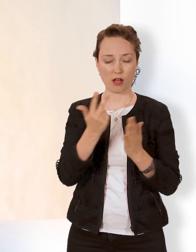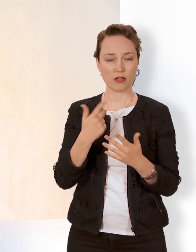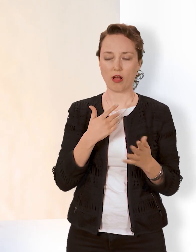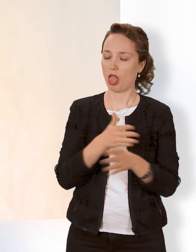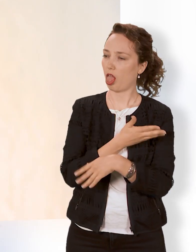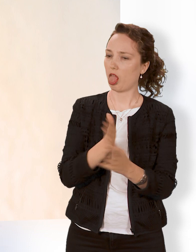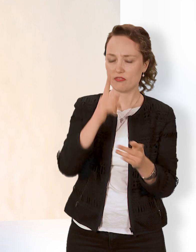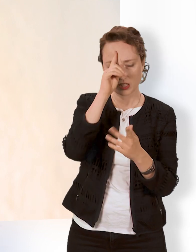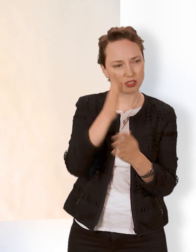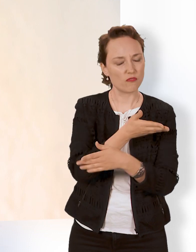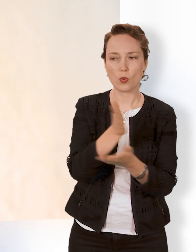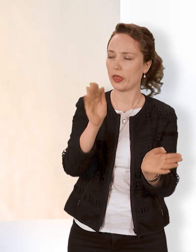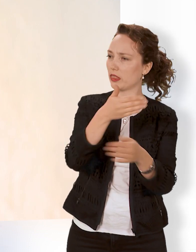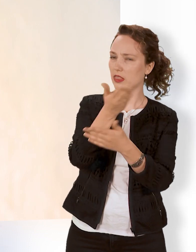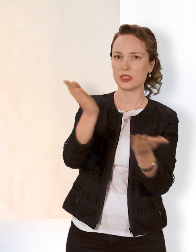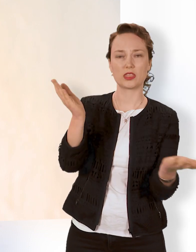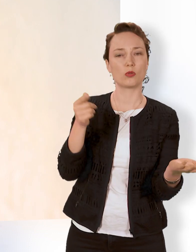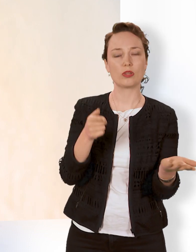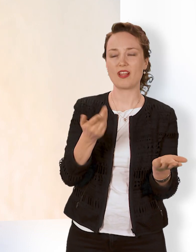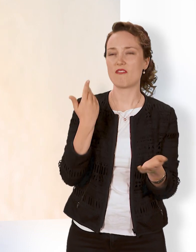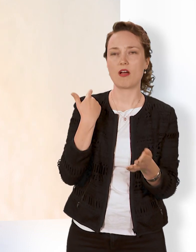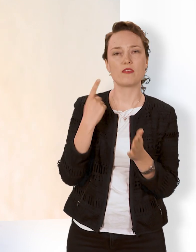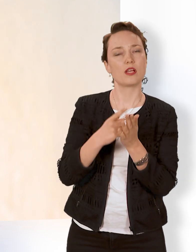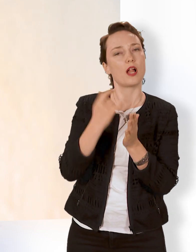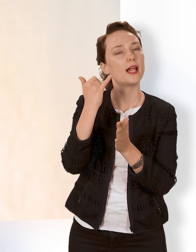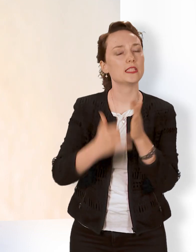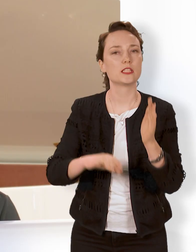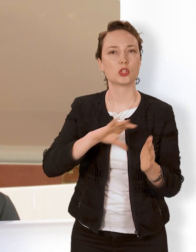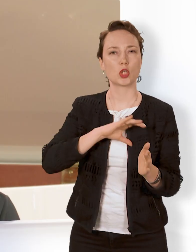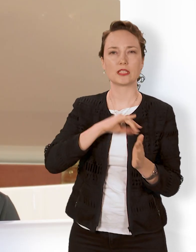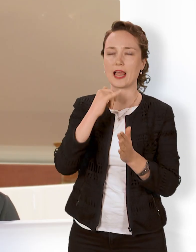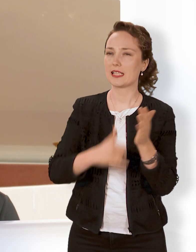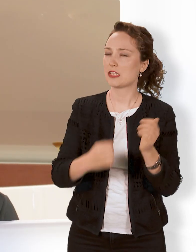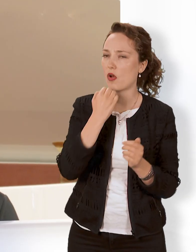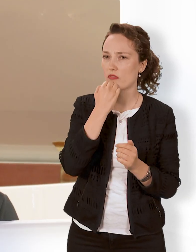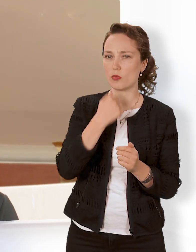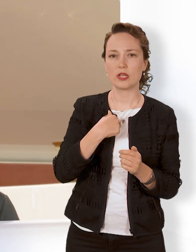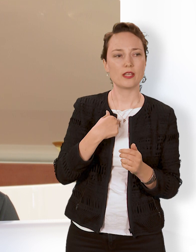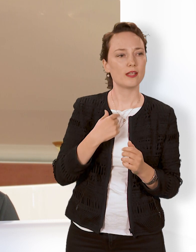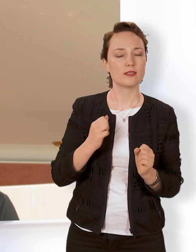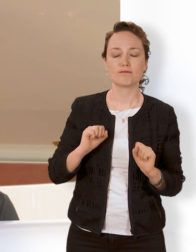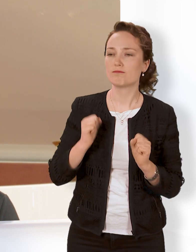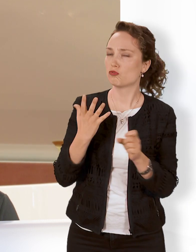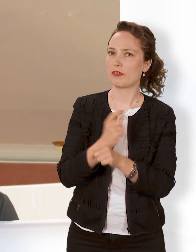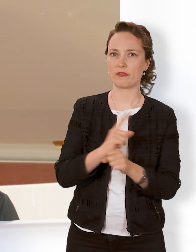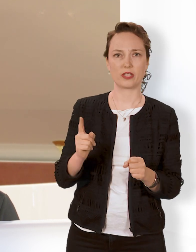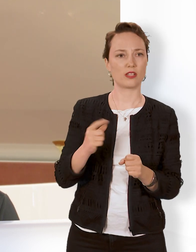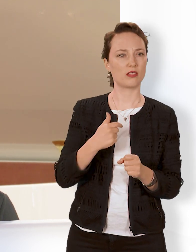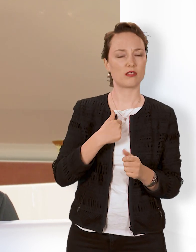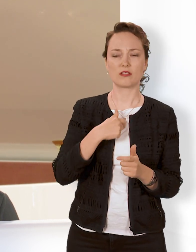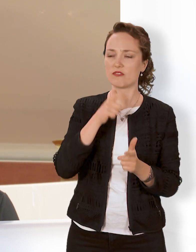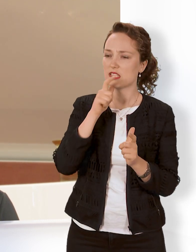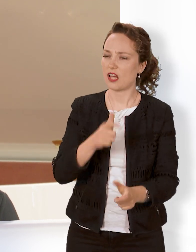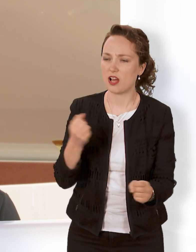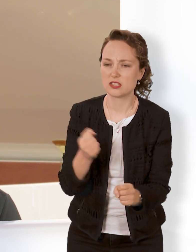so die letzte Chance, Hoffnung, weil ich kam einfach nicht auf die Beine. Ich hatte Versagensängste, ich hatte